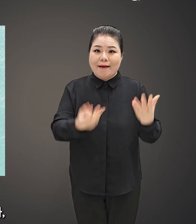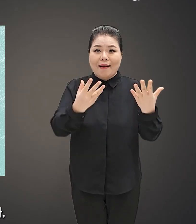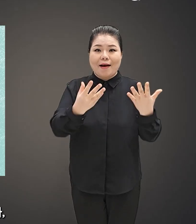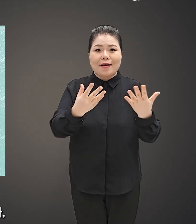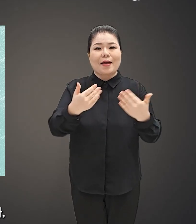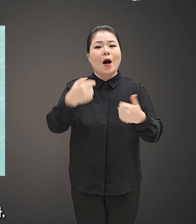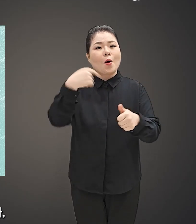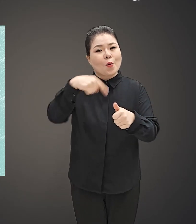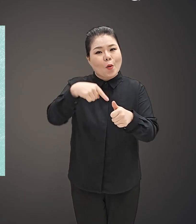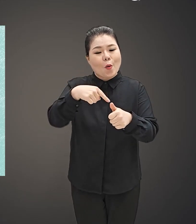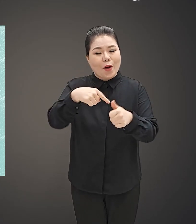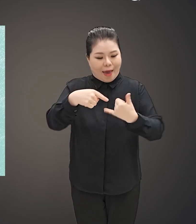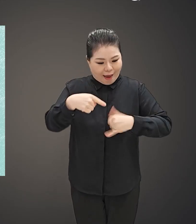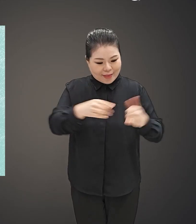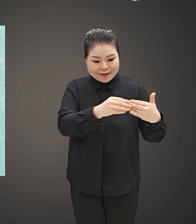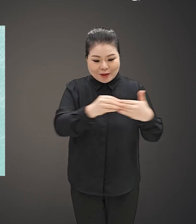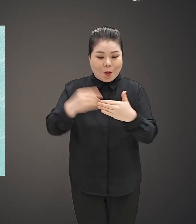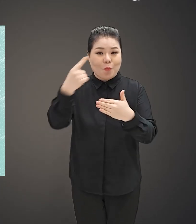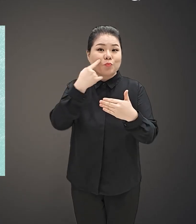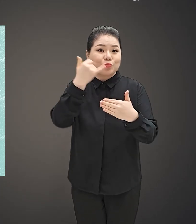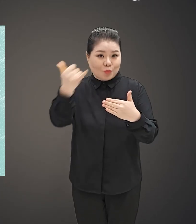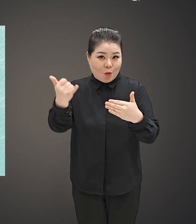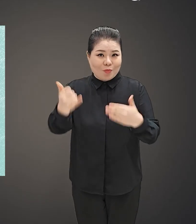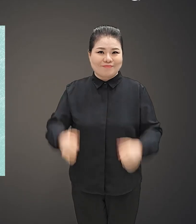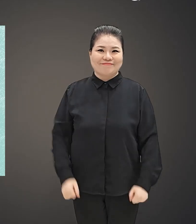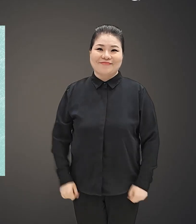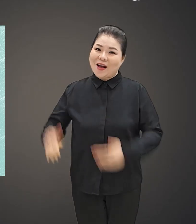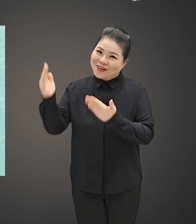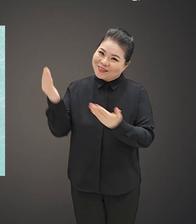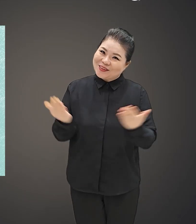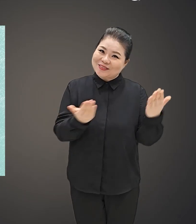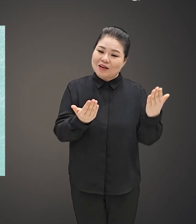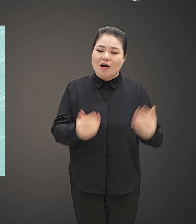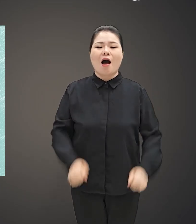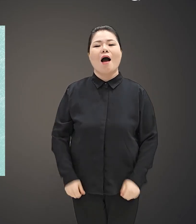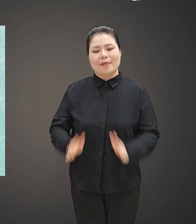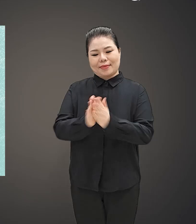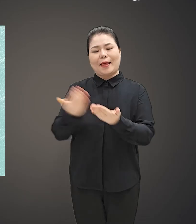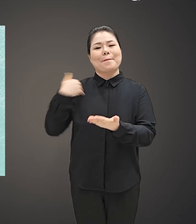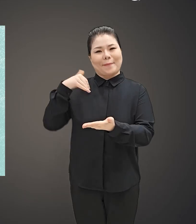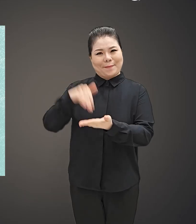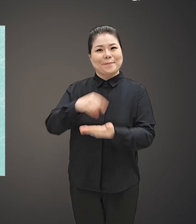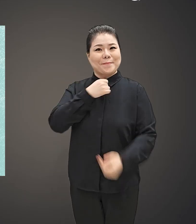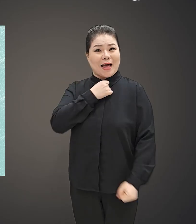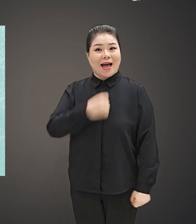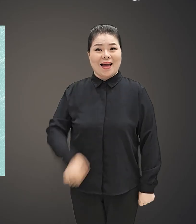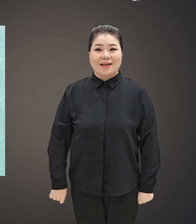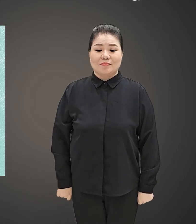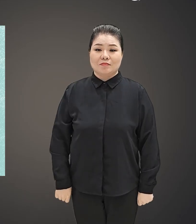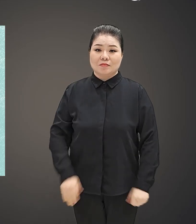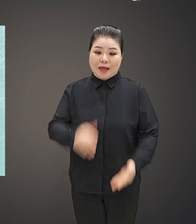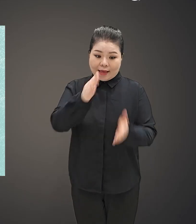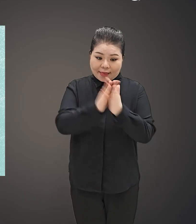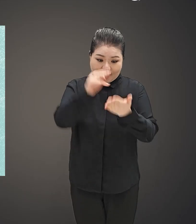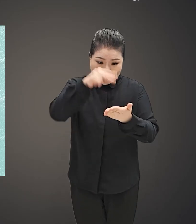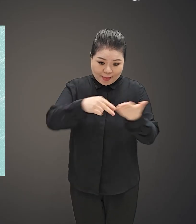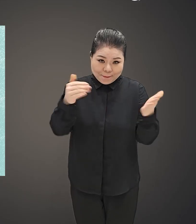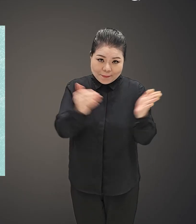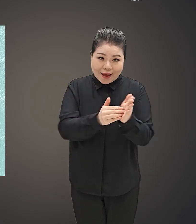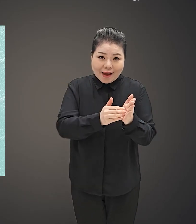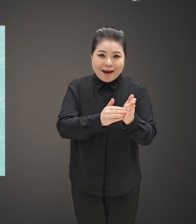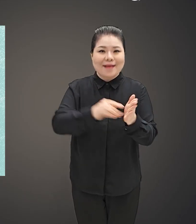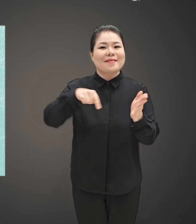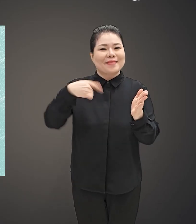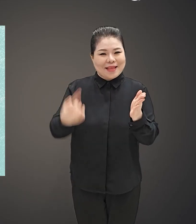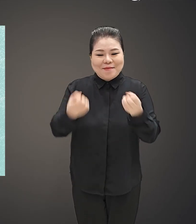아이들을 데려오는 부모들과 어서오세요. 책 반납이요. 다 읽은 책 더미를 안 읽은